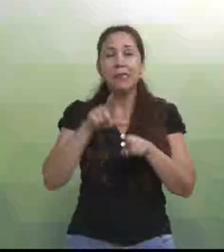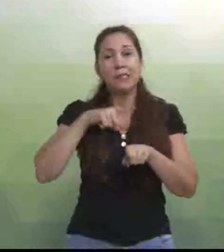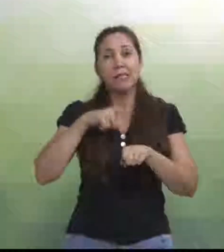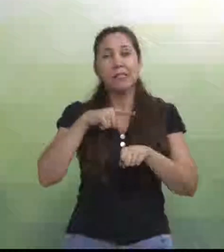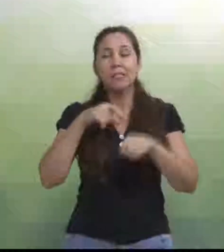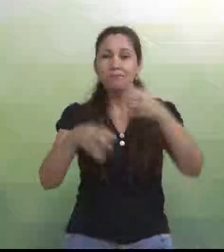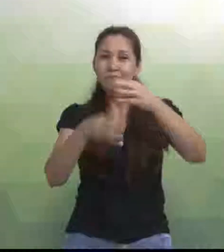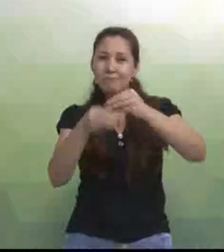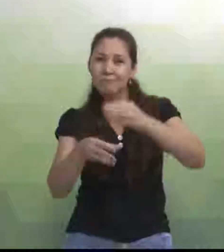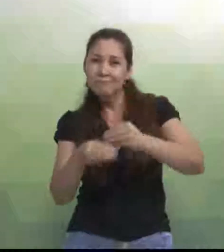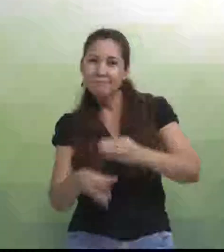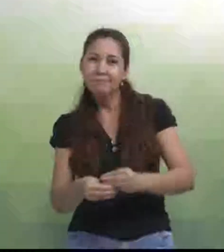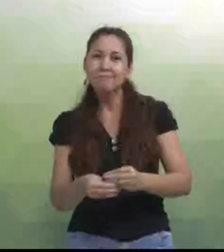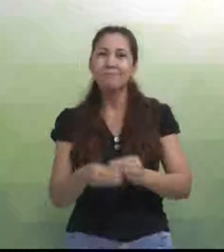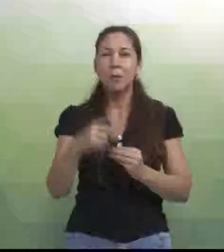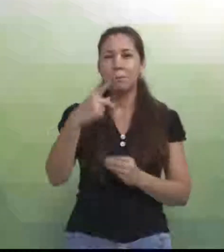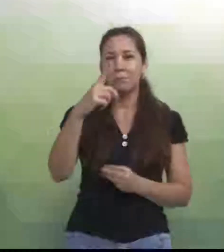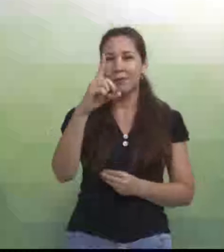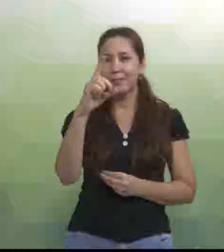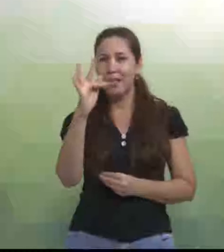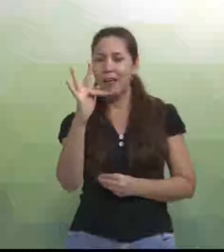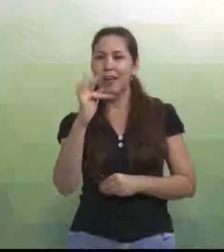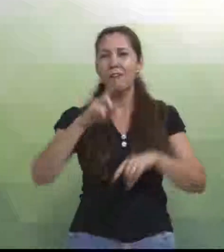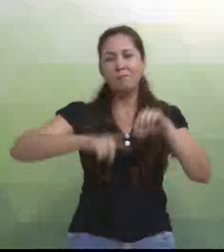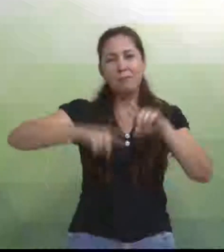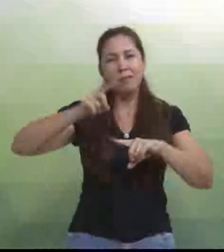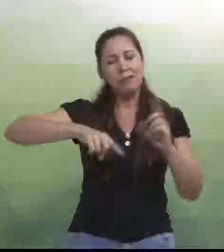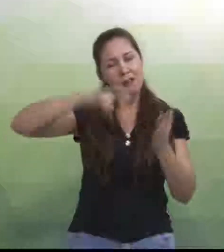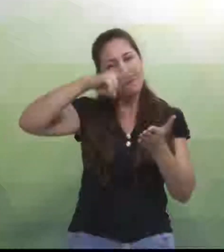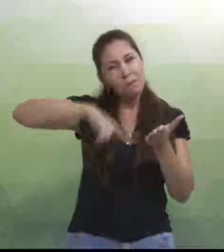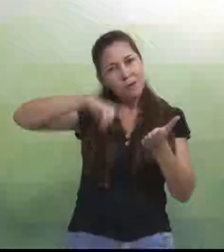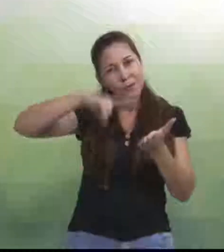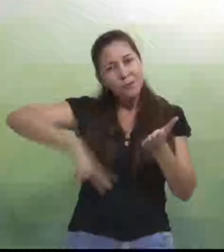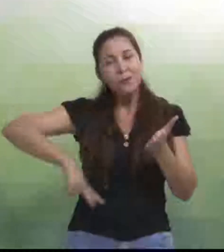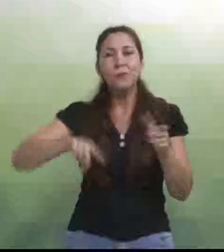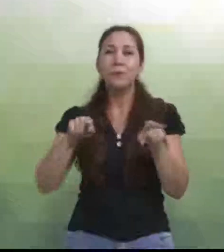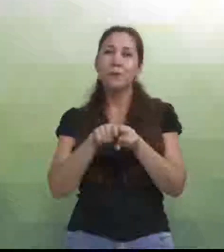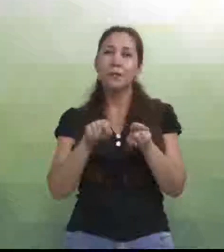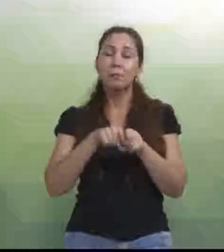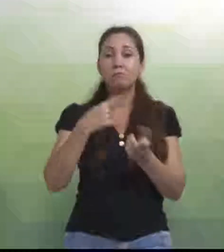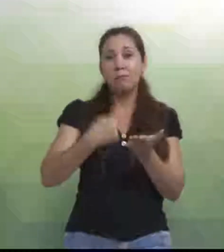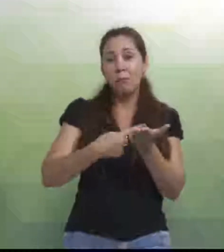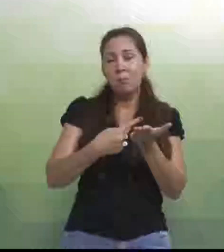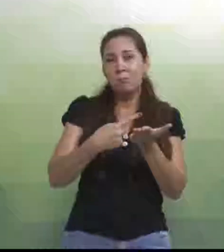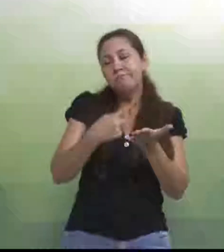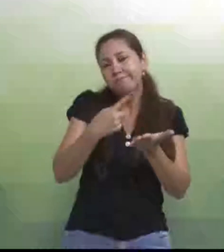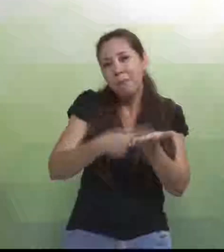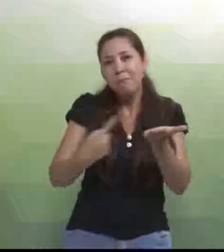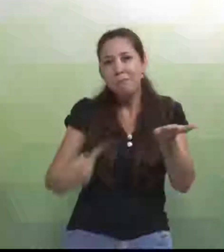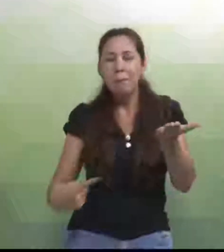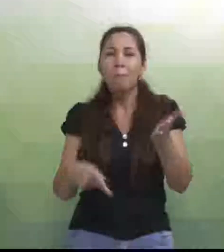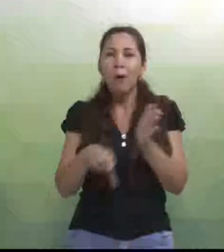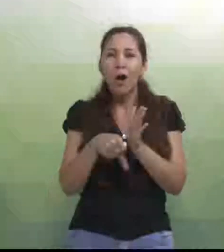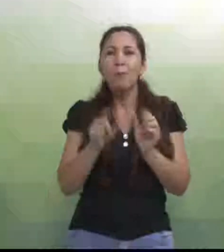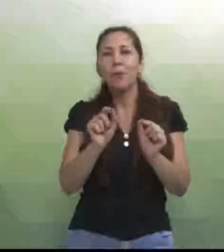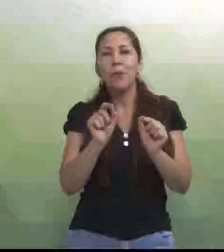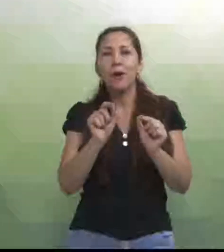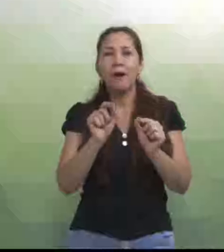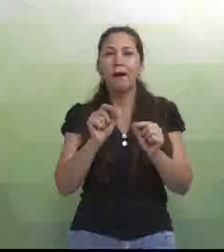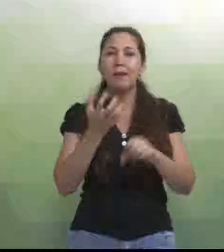ao material complementar, ler os materiais em PDF, o material didático próprio da disciplina e